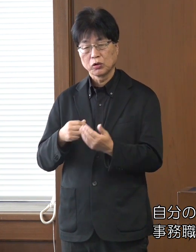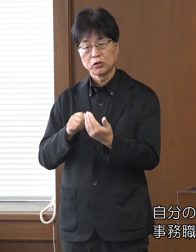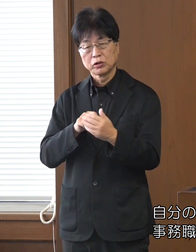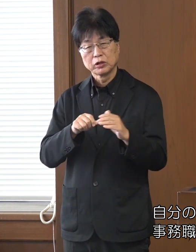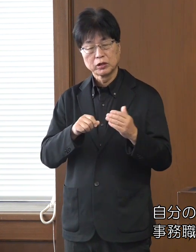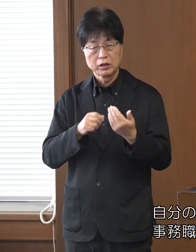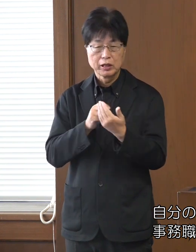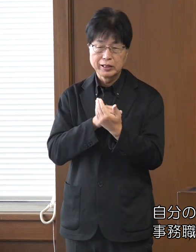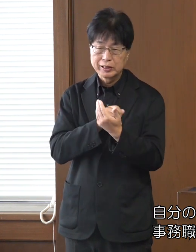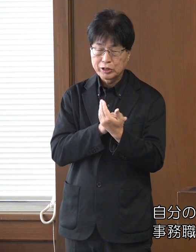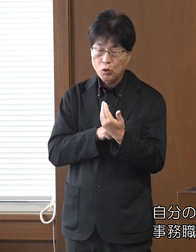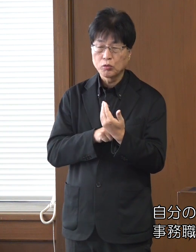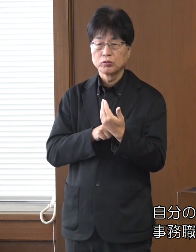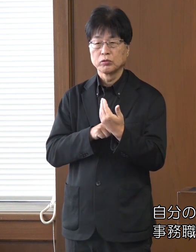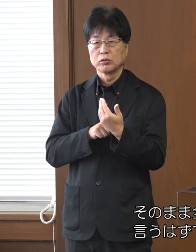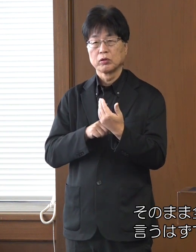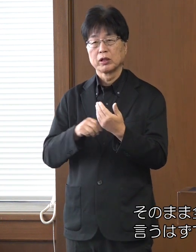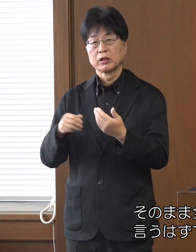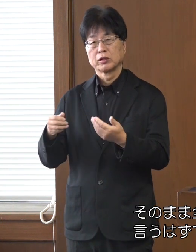対しても